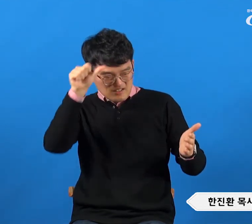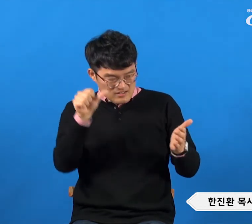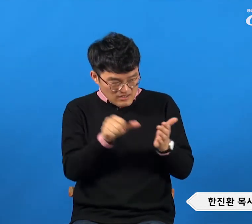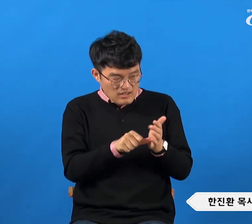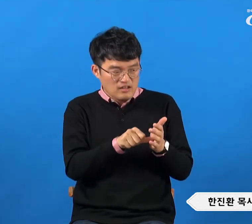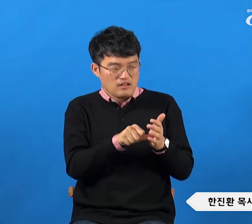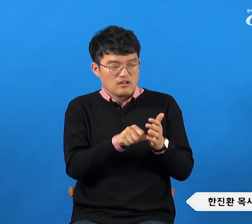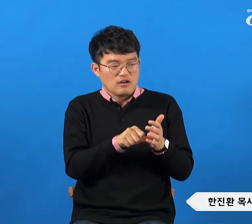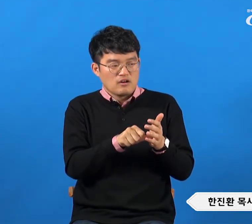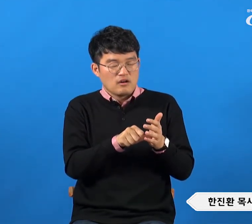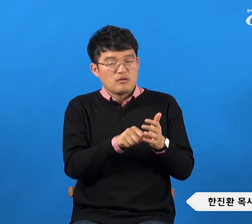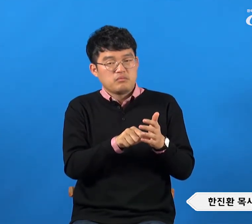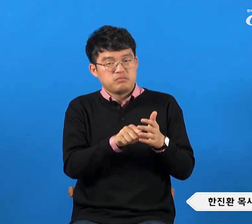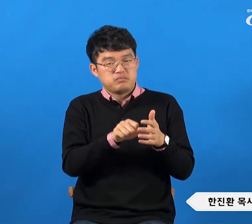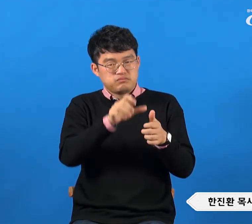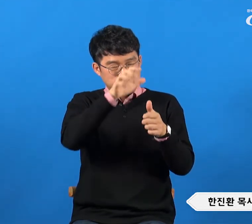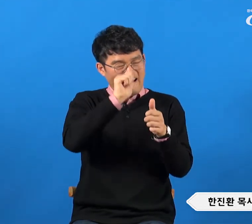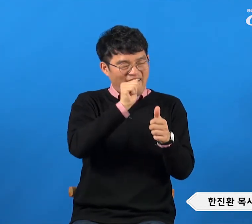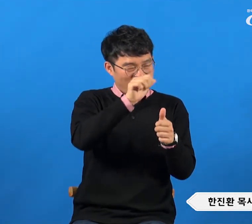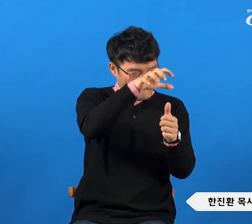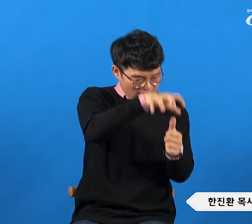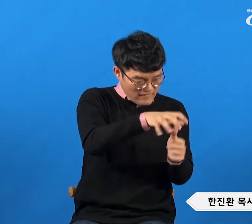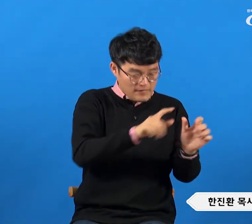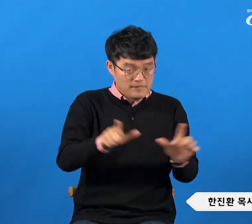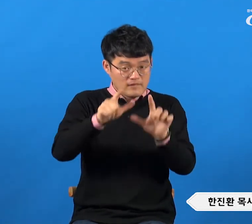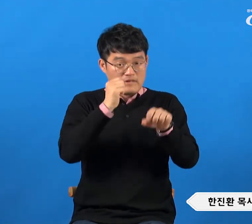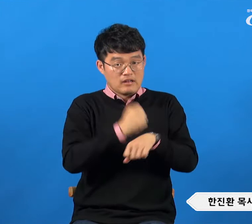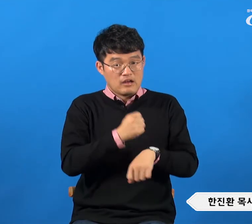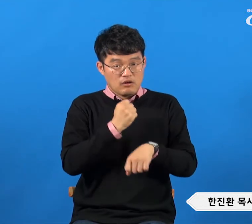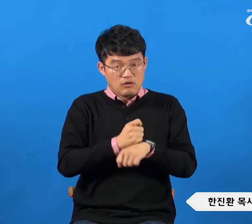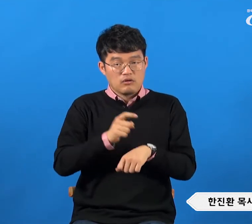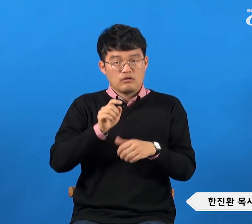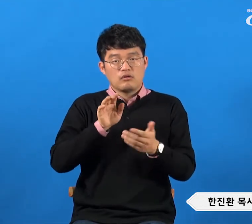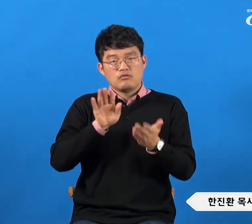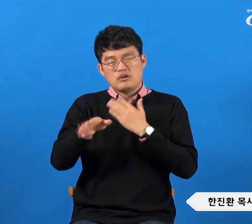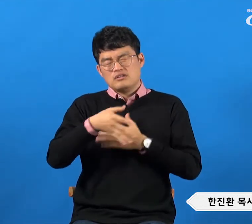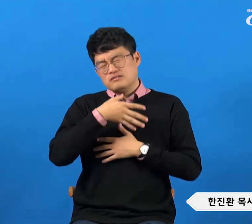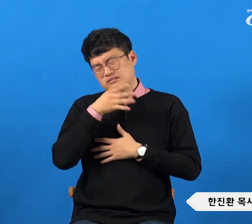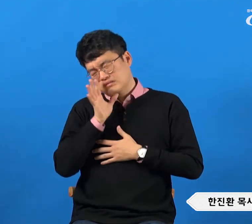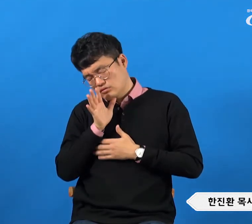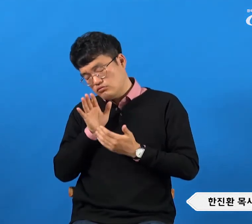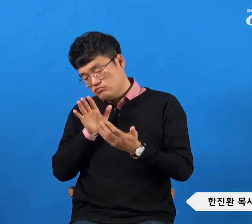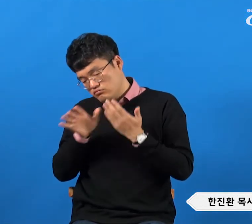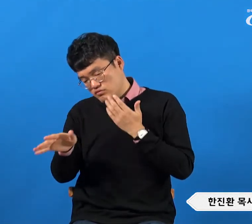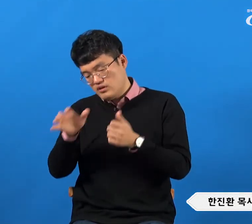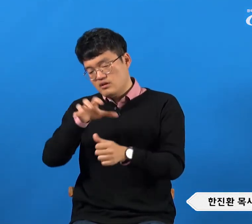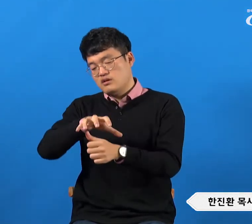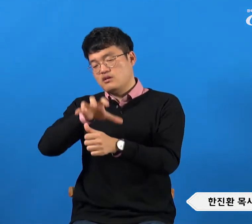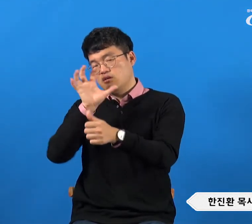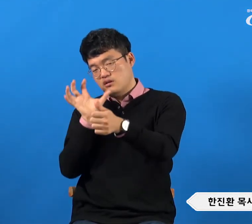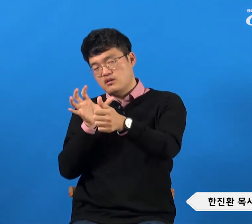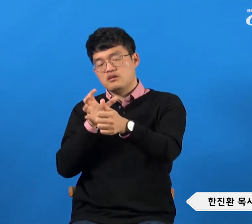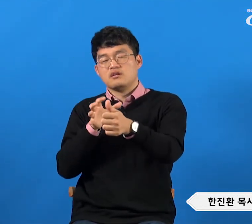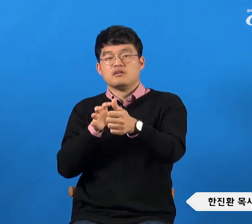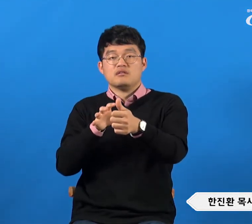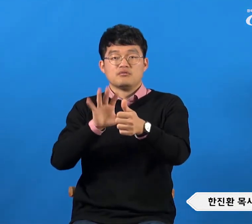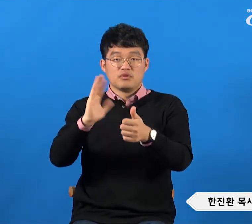겨우 풀려났습니다. 사람들은 만델라가 나올 때에 형편없이 되어서 나올 줄